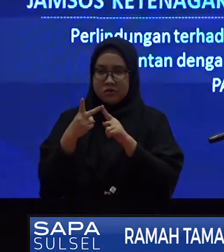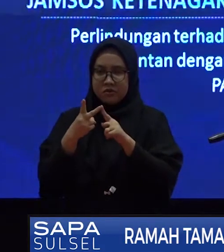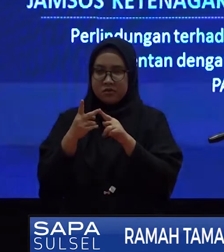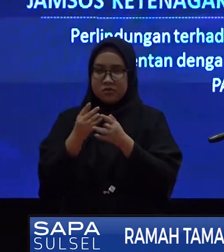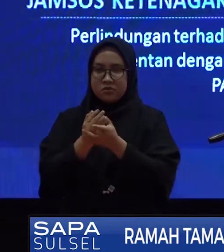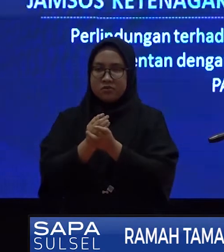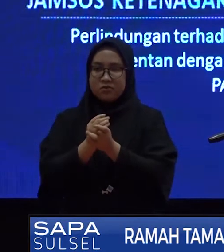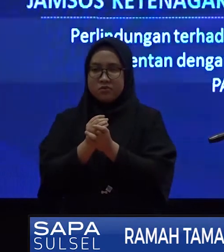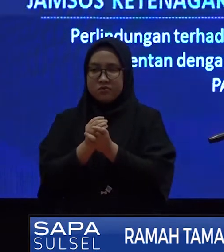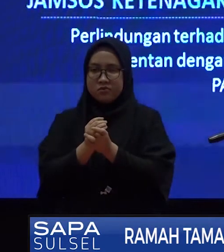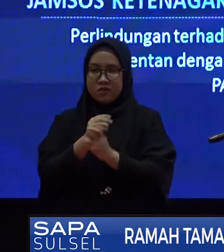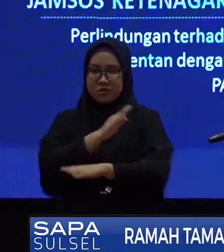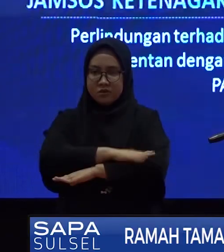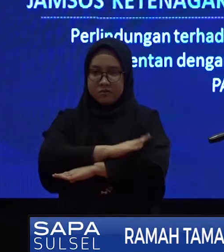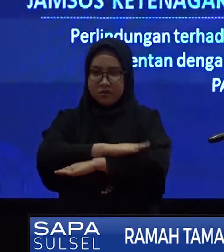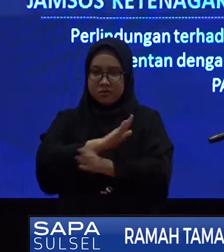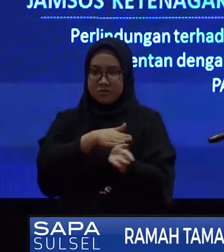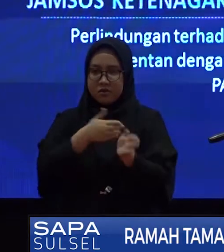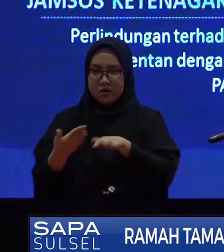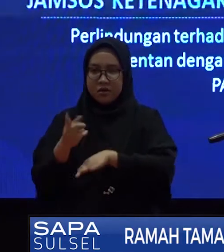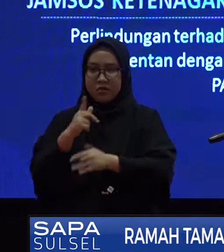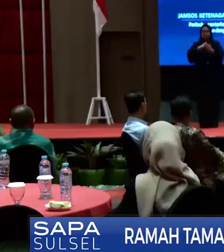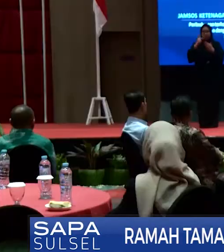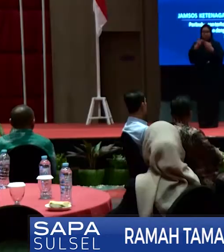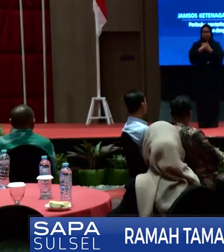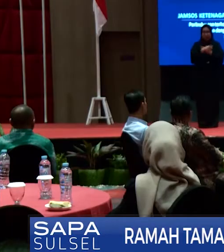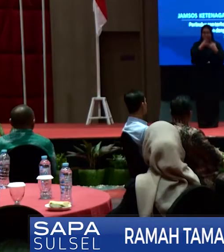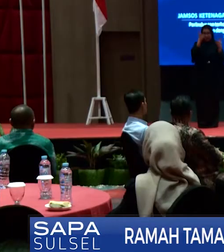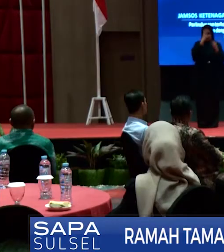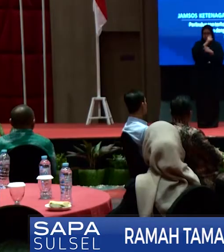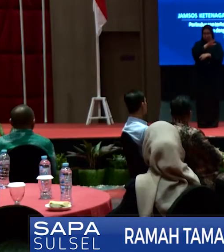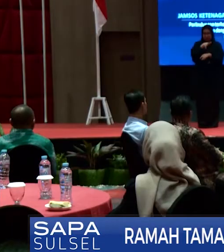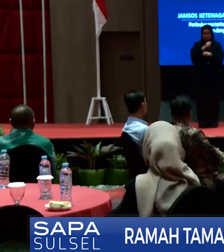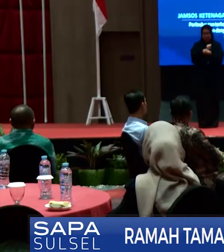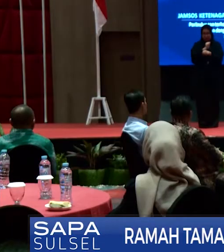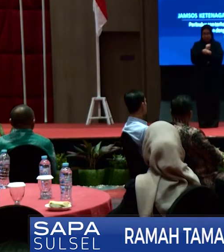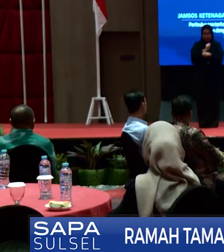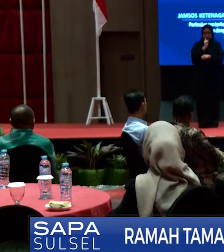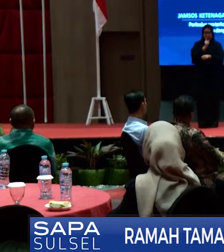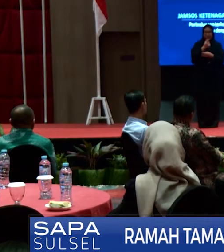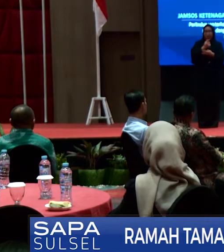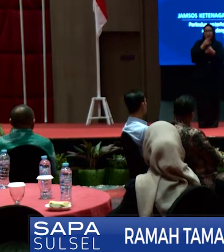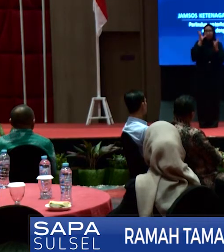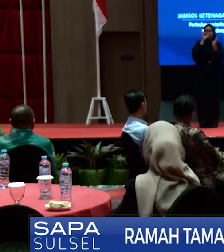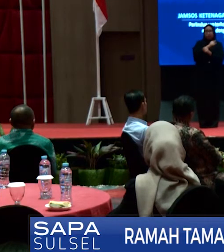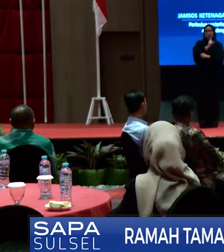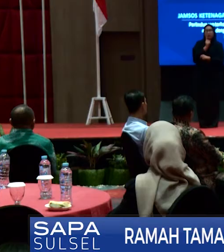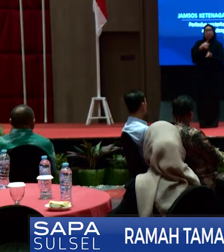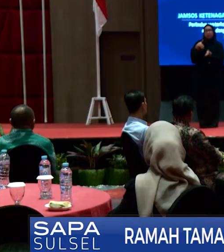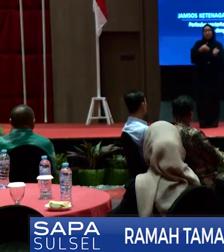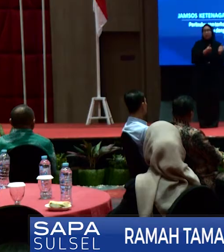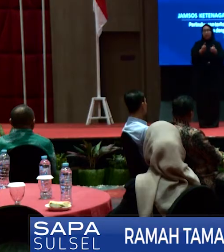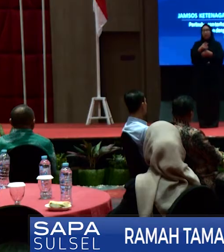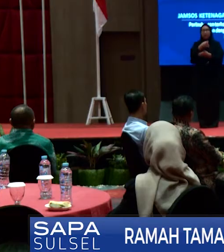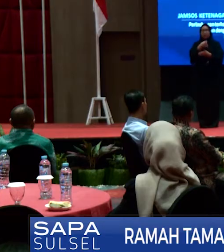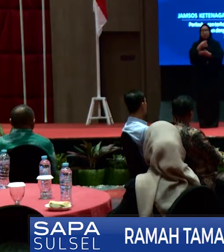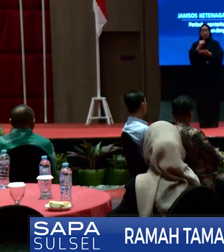kematian dengan program ini kami berharap para pekerja khususnya yang bergerak di sektor